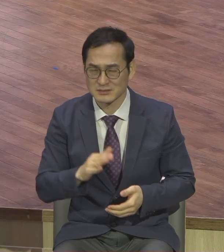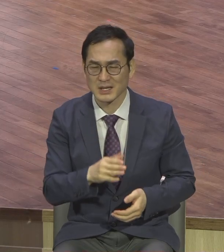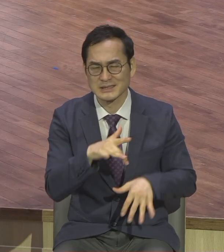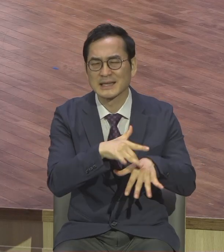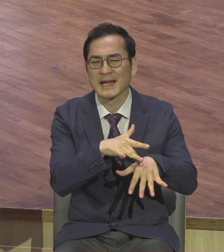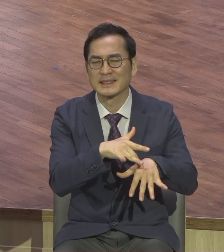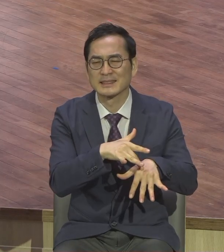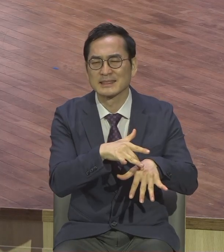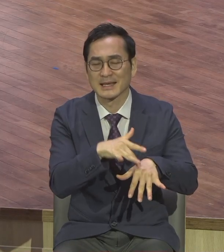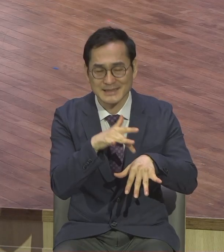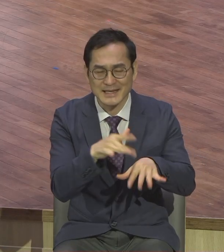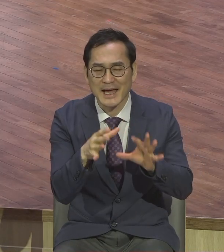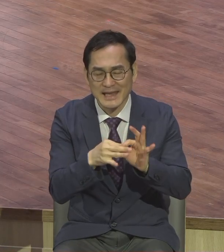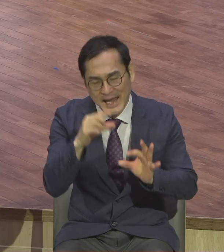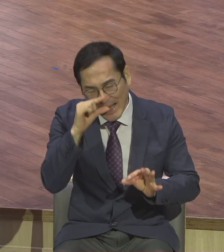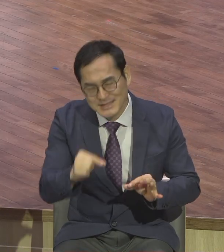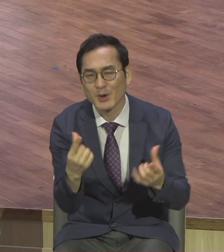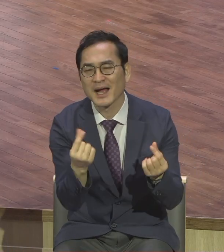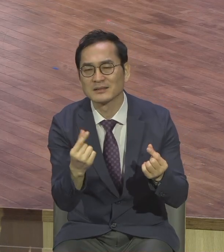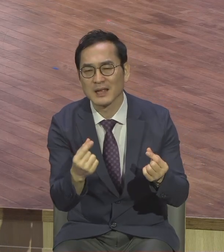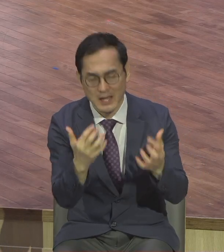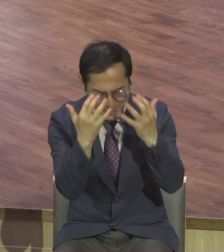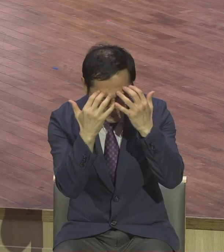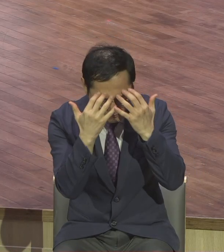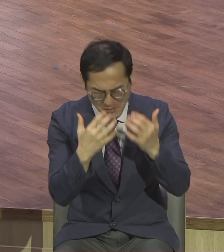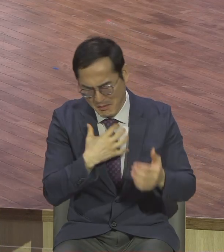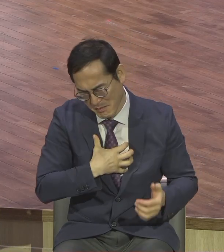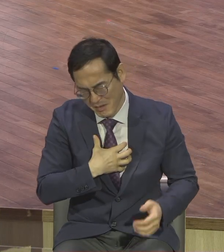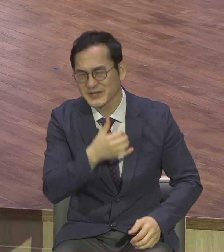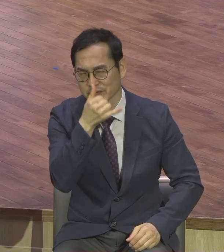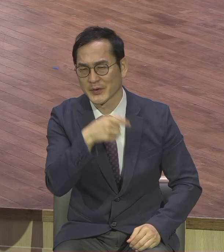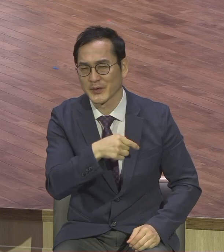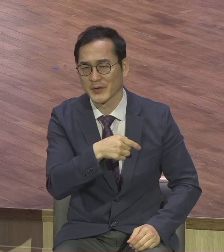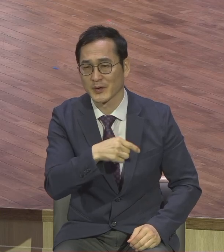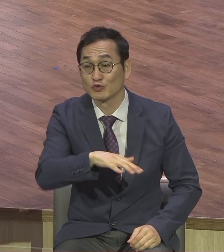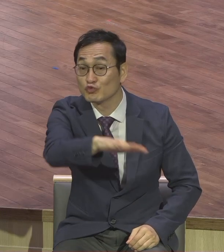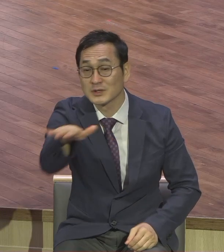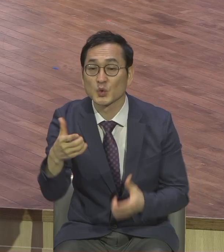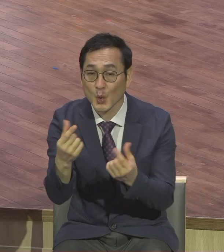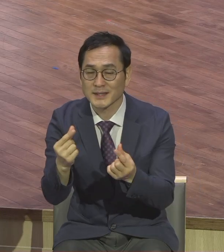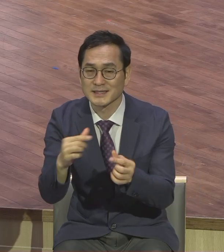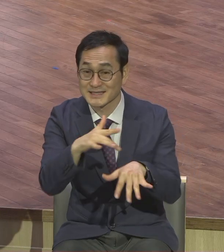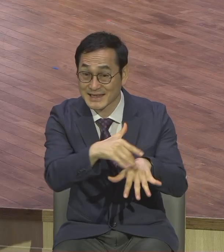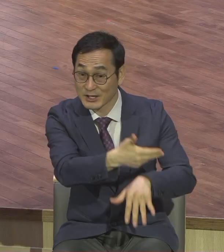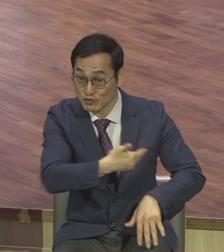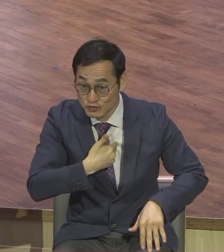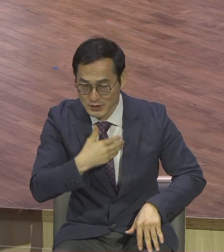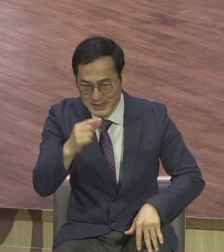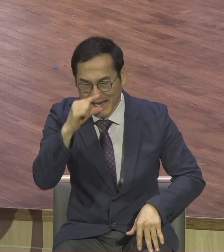사단의 가시라 그랬잖아요. 그러니까 우리 성도에게도 사단의 가시가 있다니까.